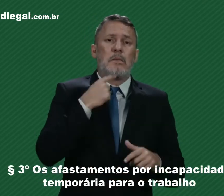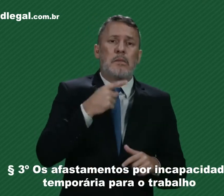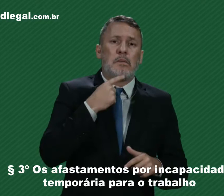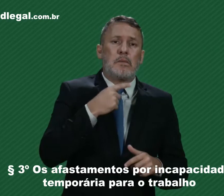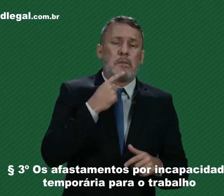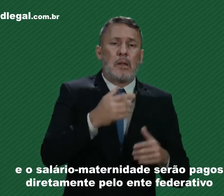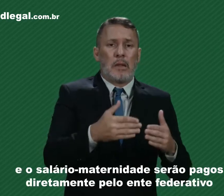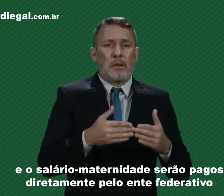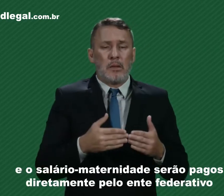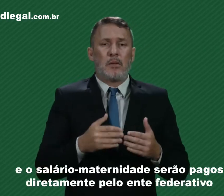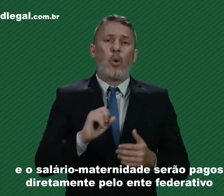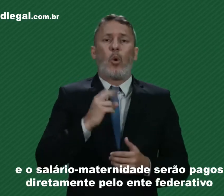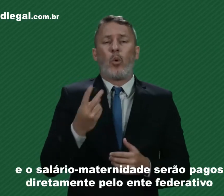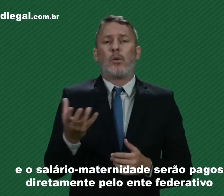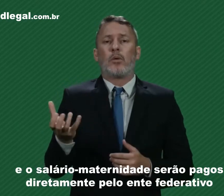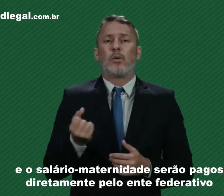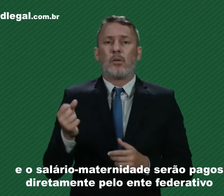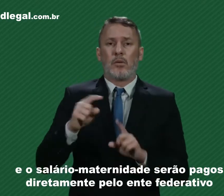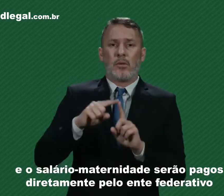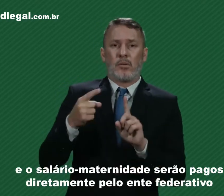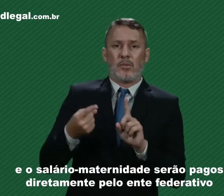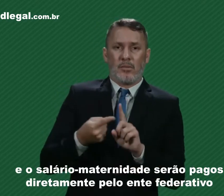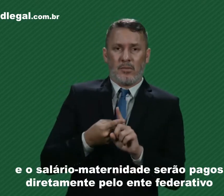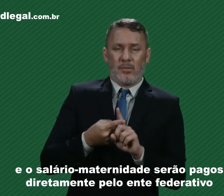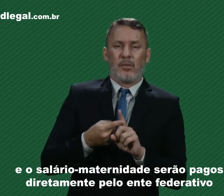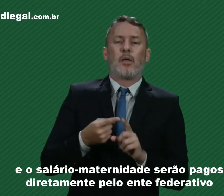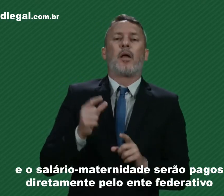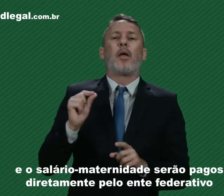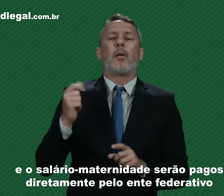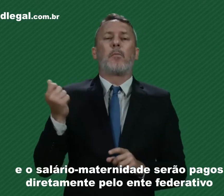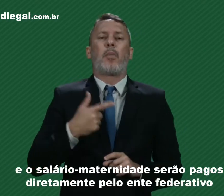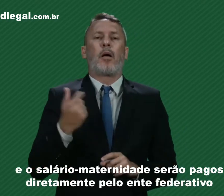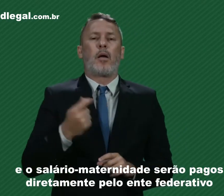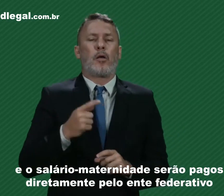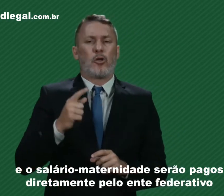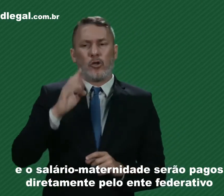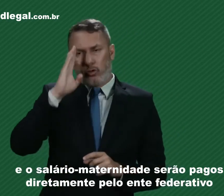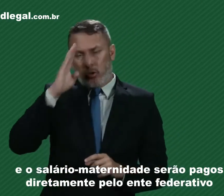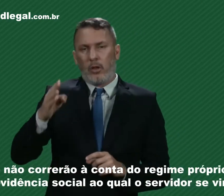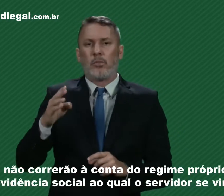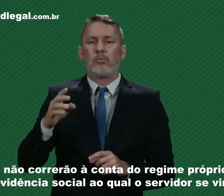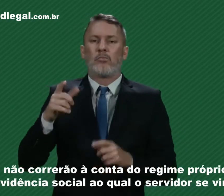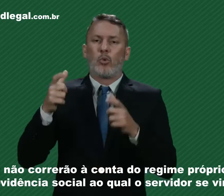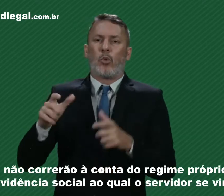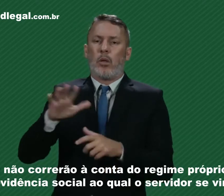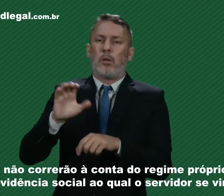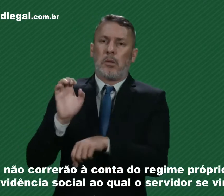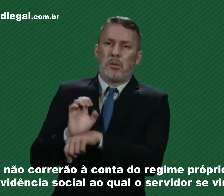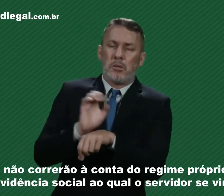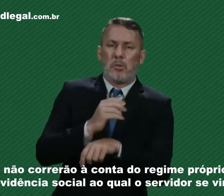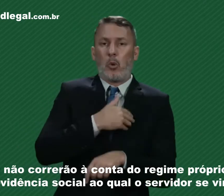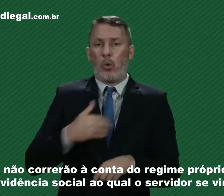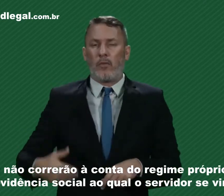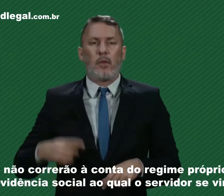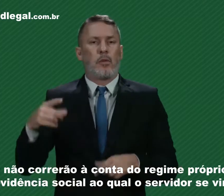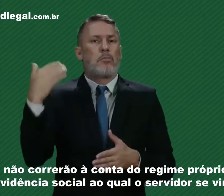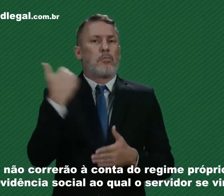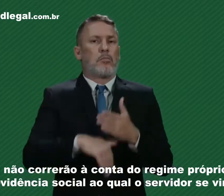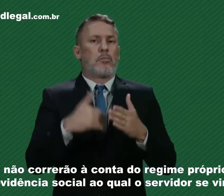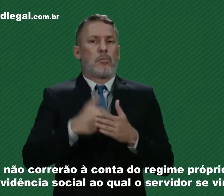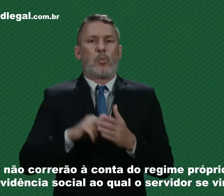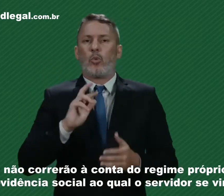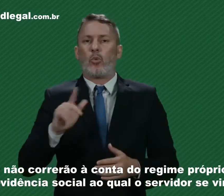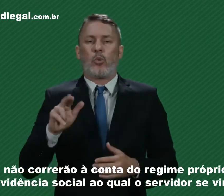para o trabalho e o salário maternidade serão pagos diretamente pelo ente federativo e não correrão à conta do regime próprio